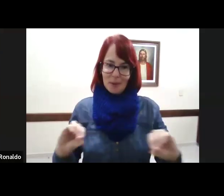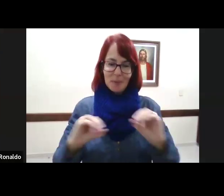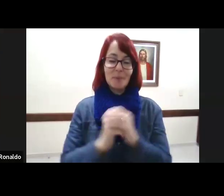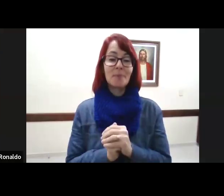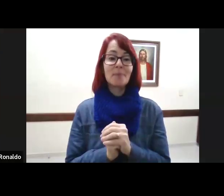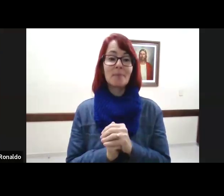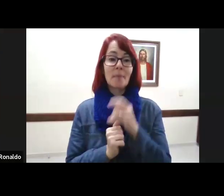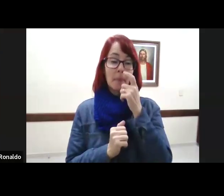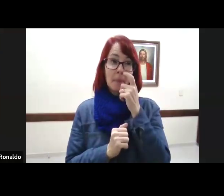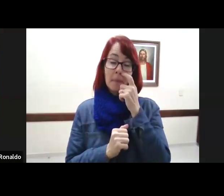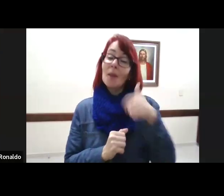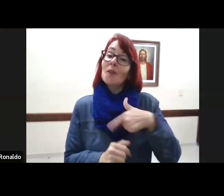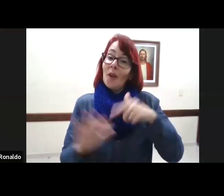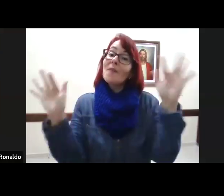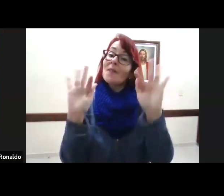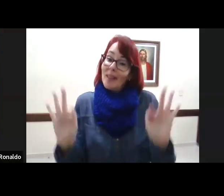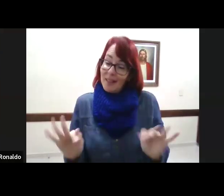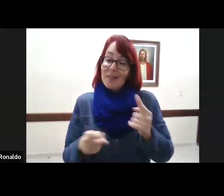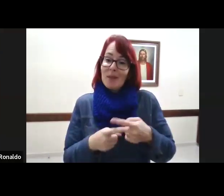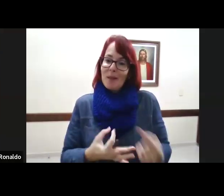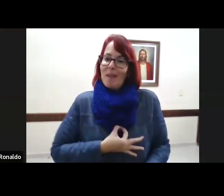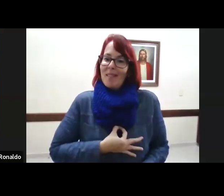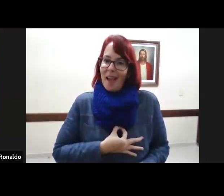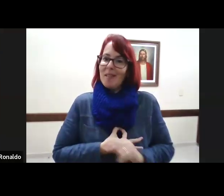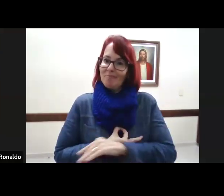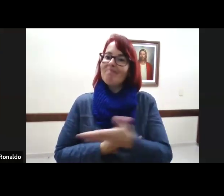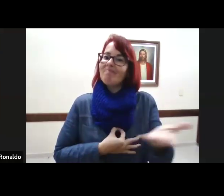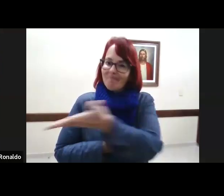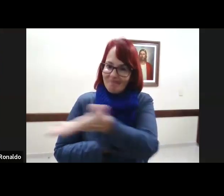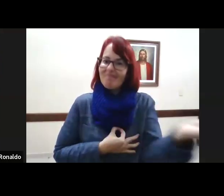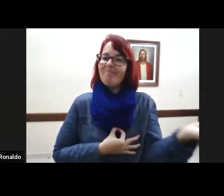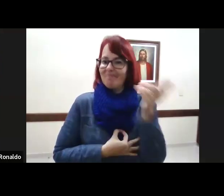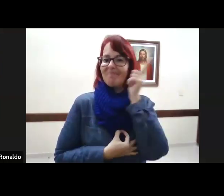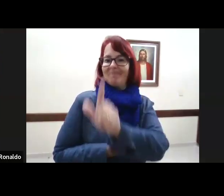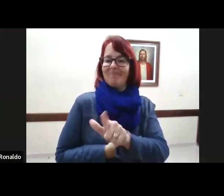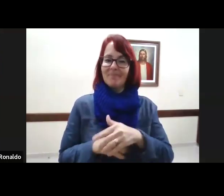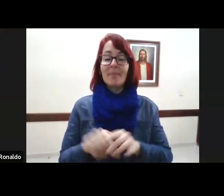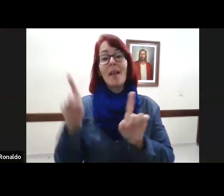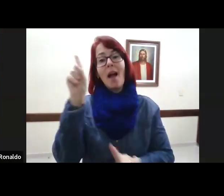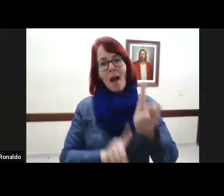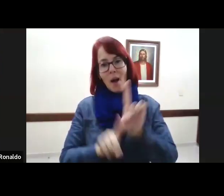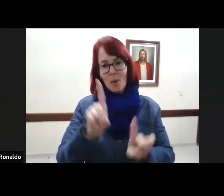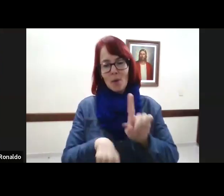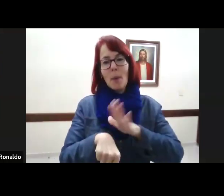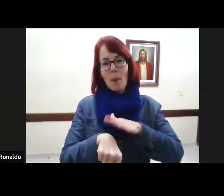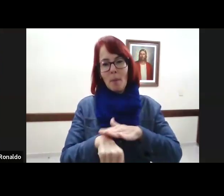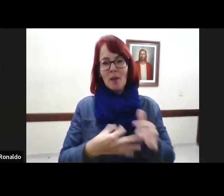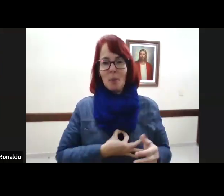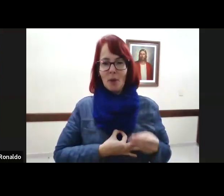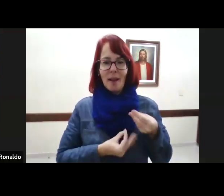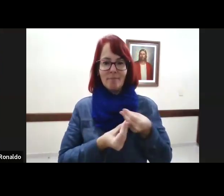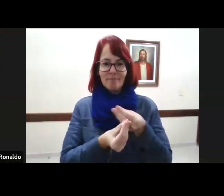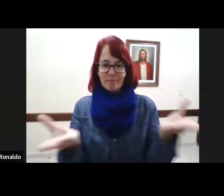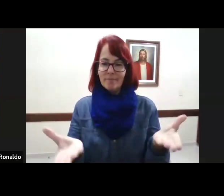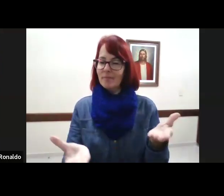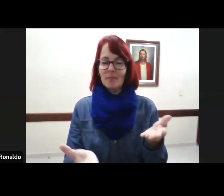Também estamos muito felizes com as medalhas aí que vocês receberam. Alguns não estavam lá no momento da entrega das medalhas, então